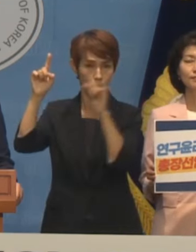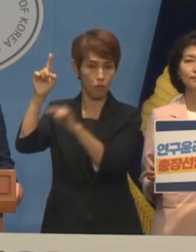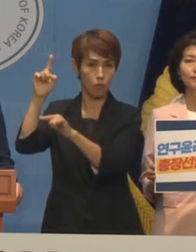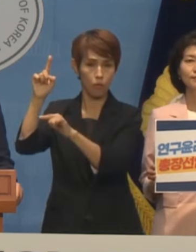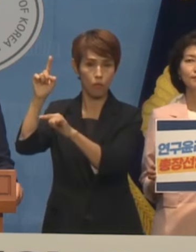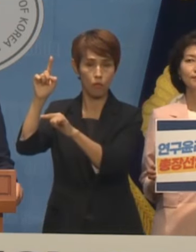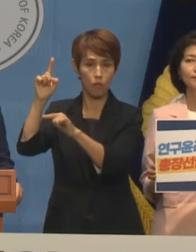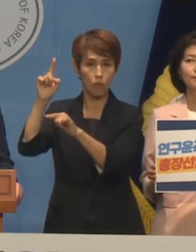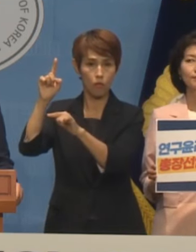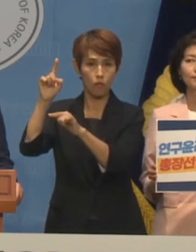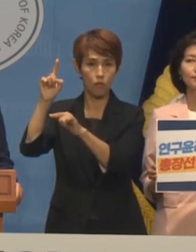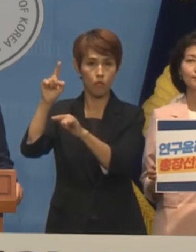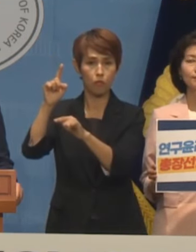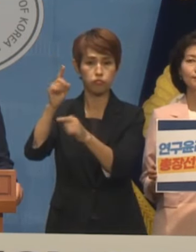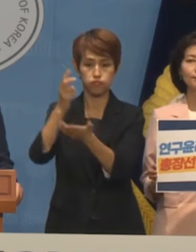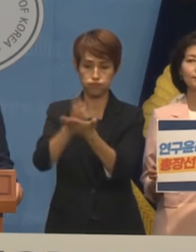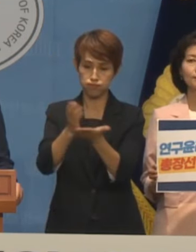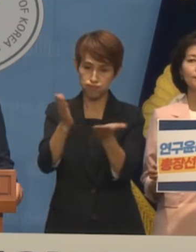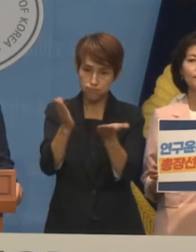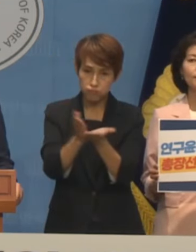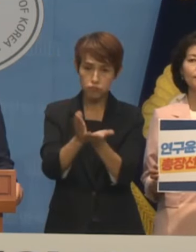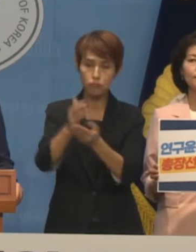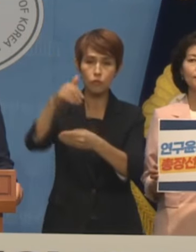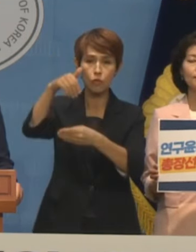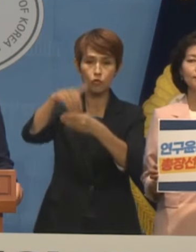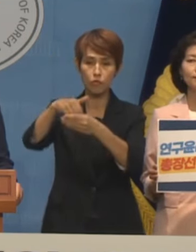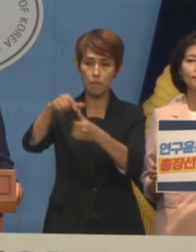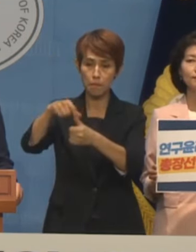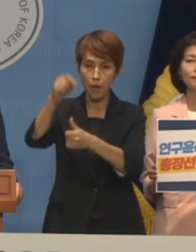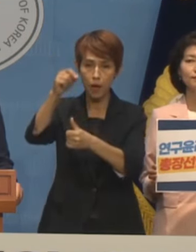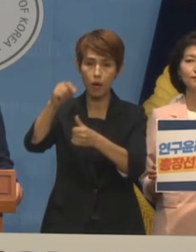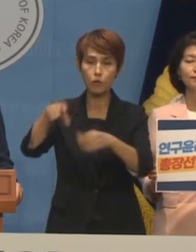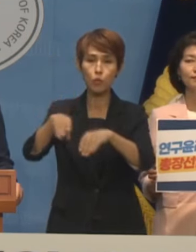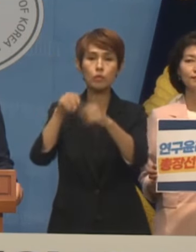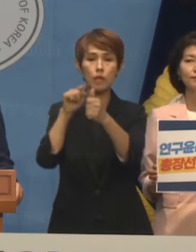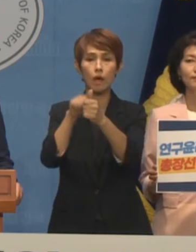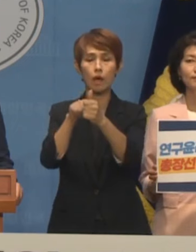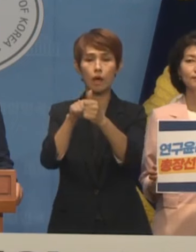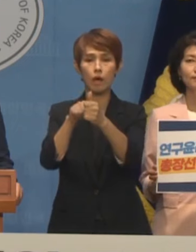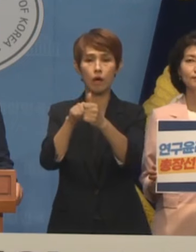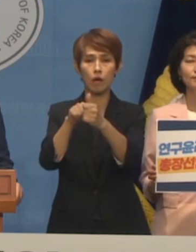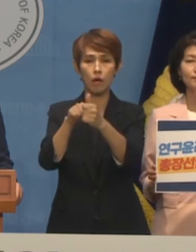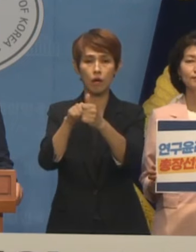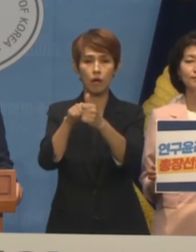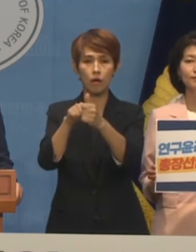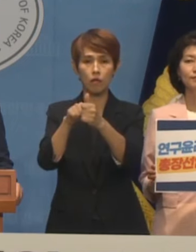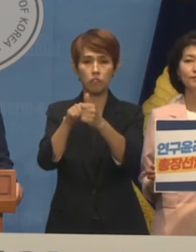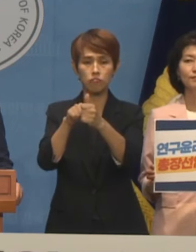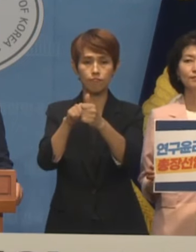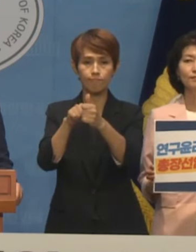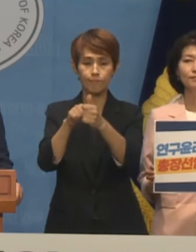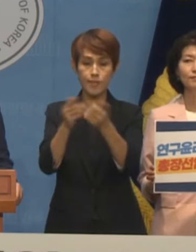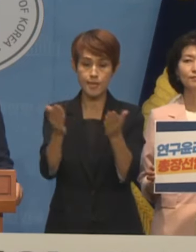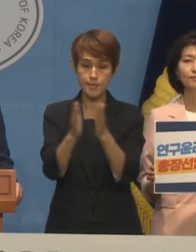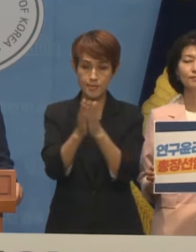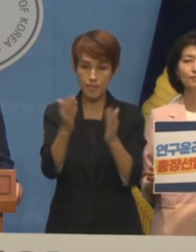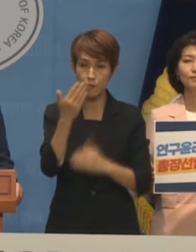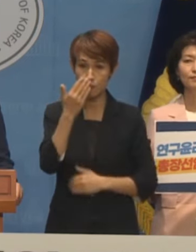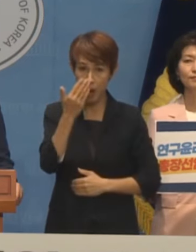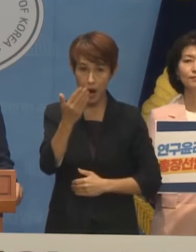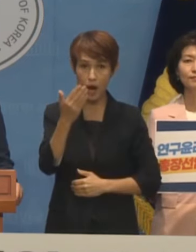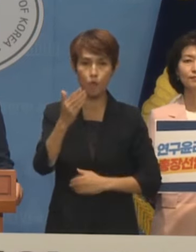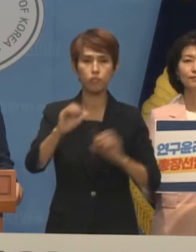대학에서 합법적으로 선출된 총장 후보자가 정당하게 임기를 시작할 수 있도록